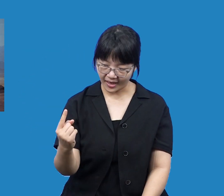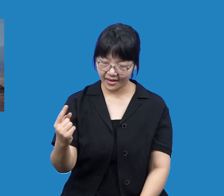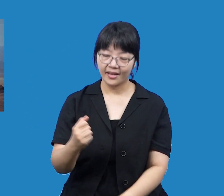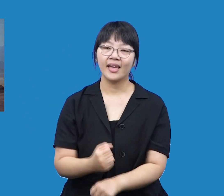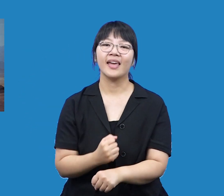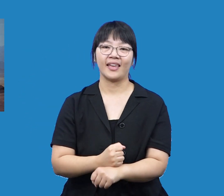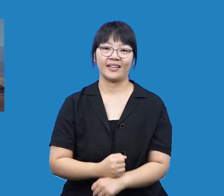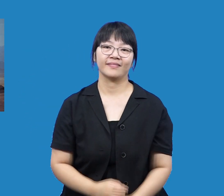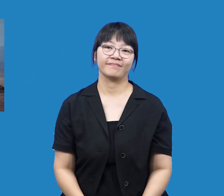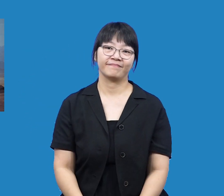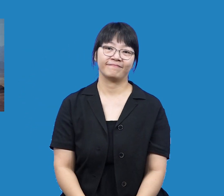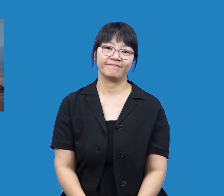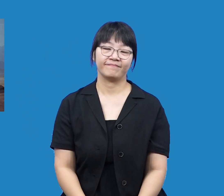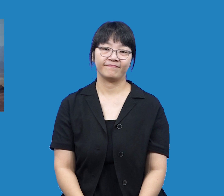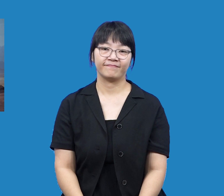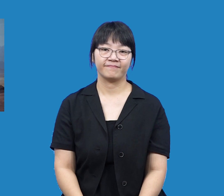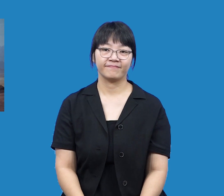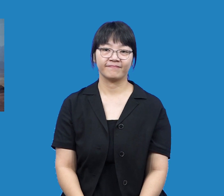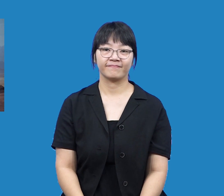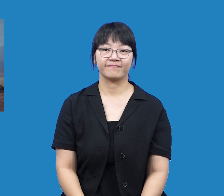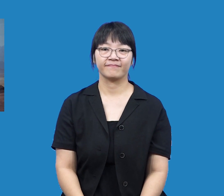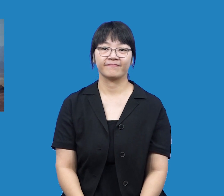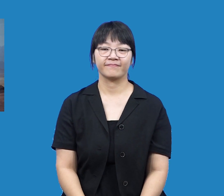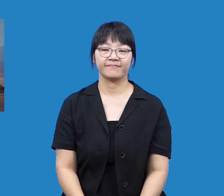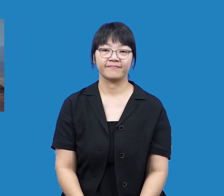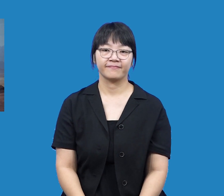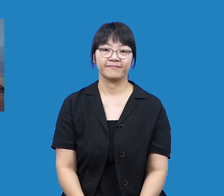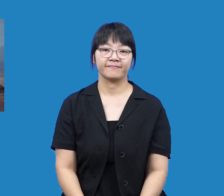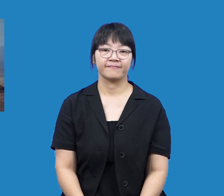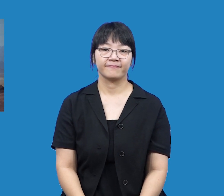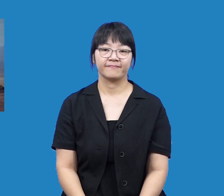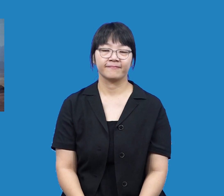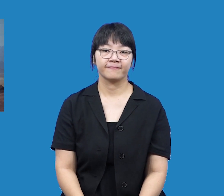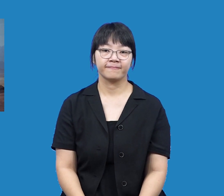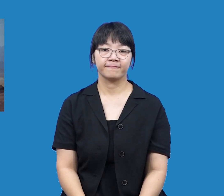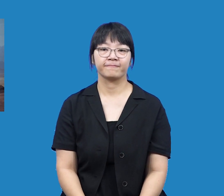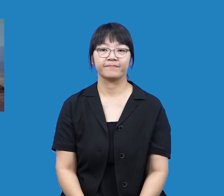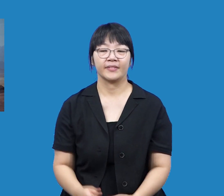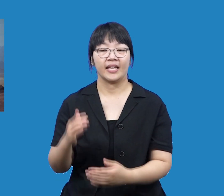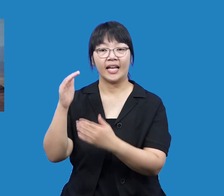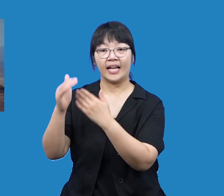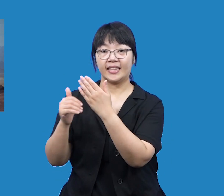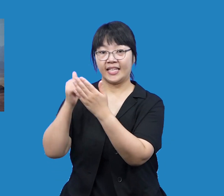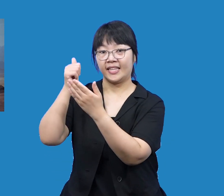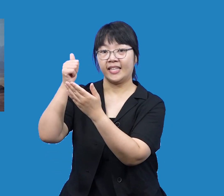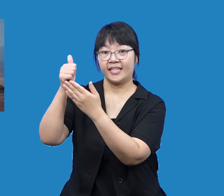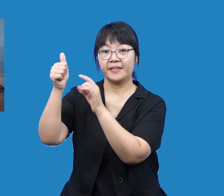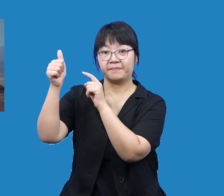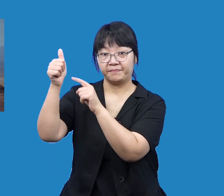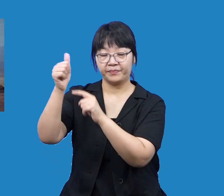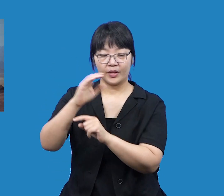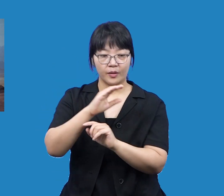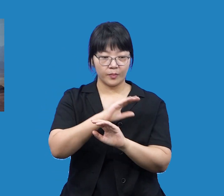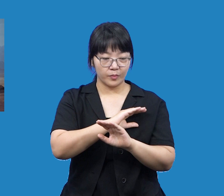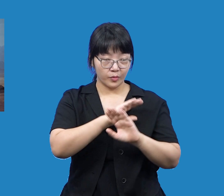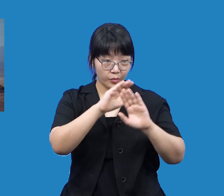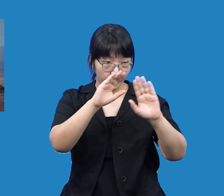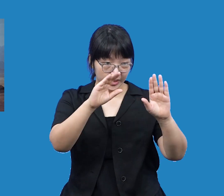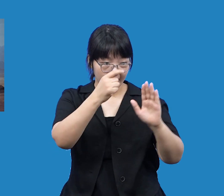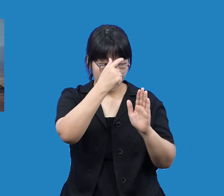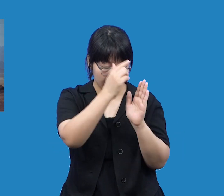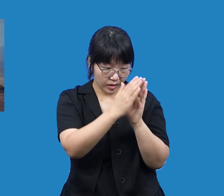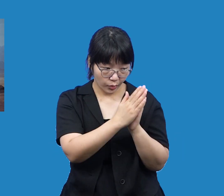것입니다. 그리고 그 다음에 회복을 주신 것이에요. 회복을. 하나님은 결국 모세의 중보기도를